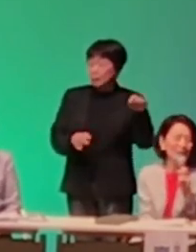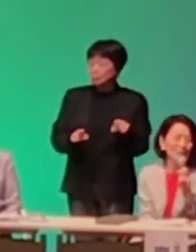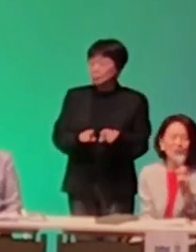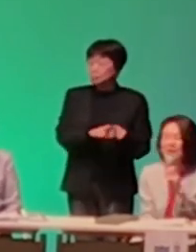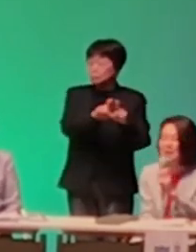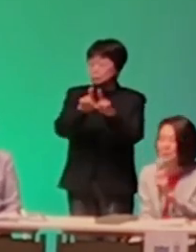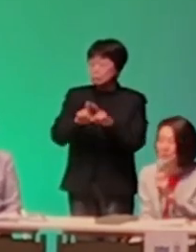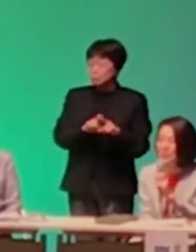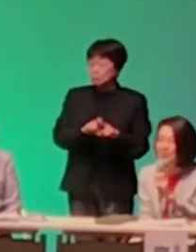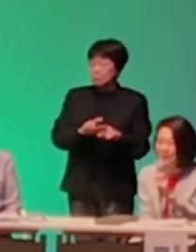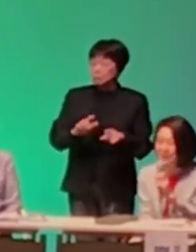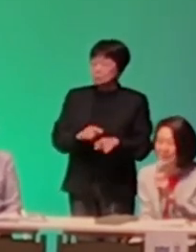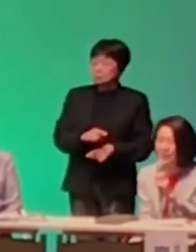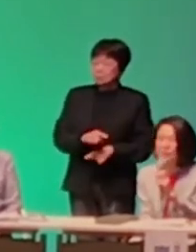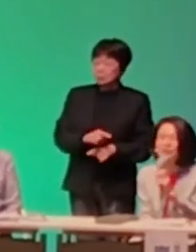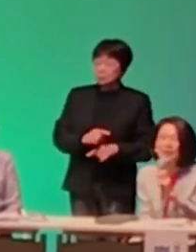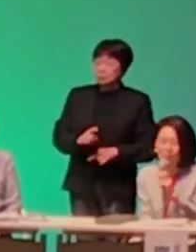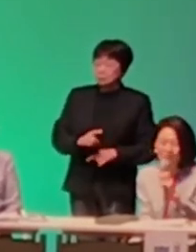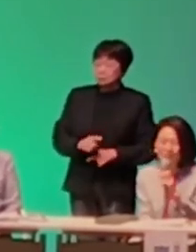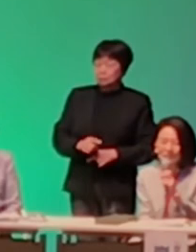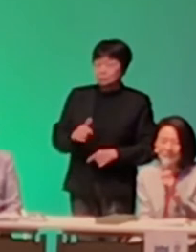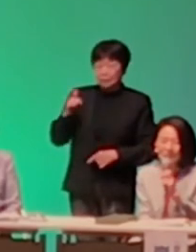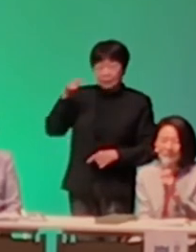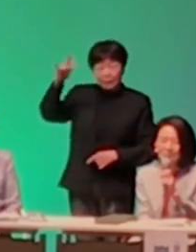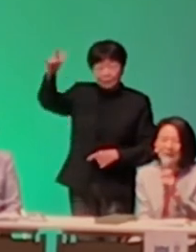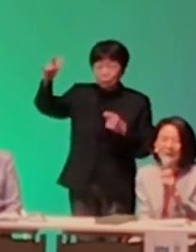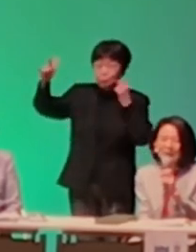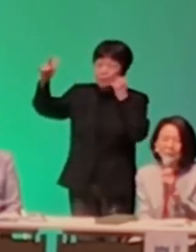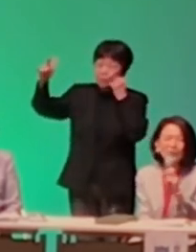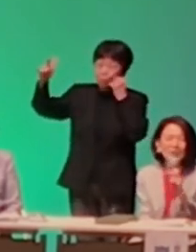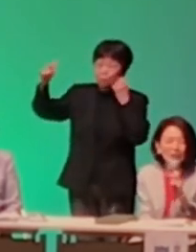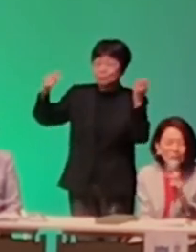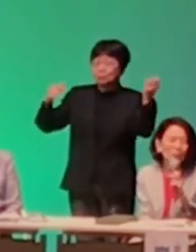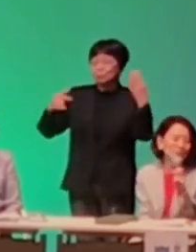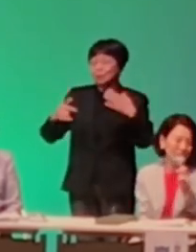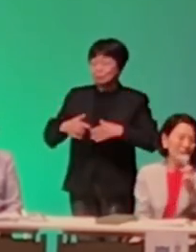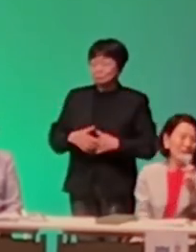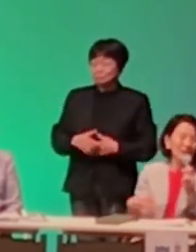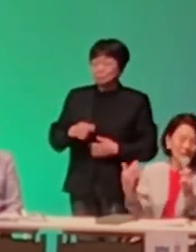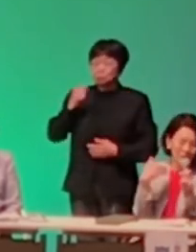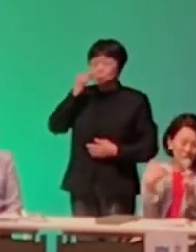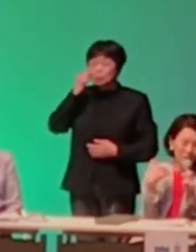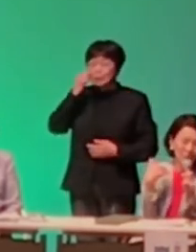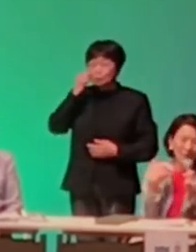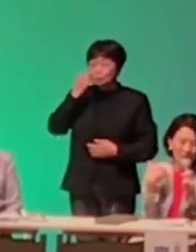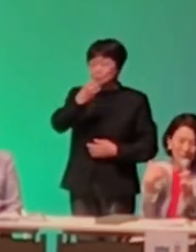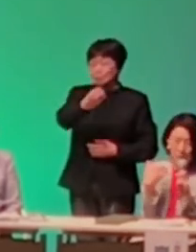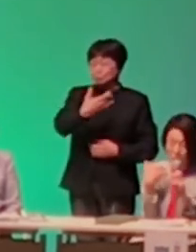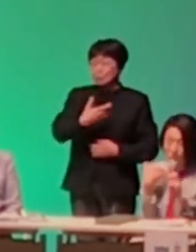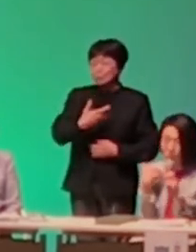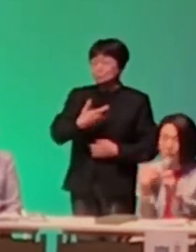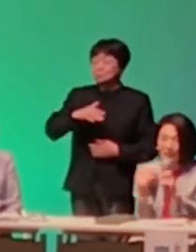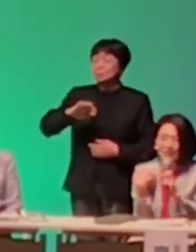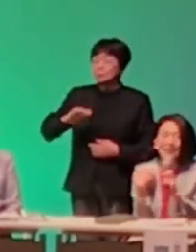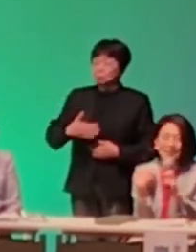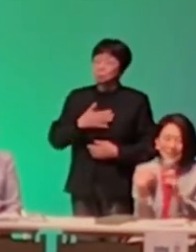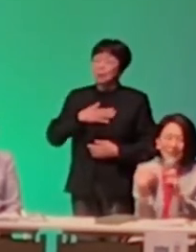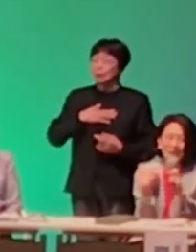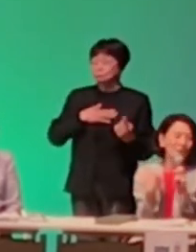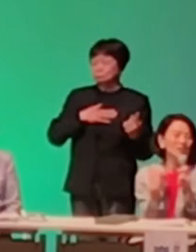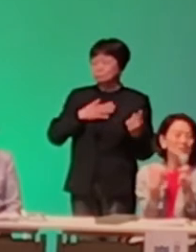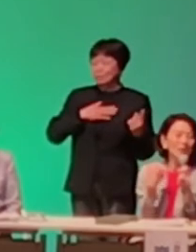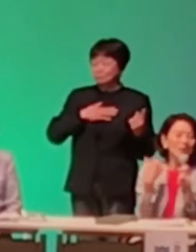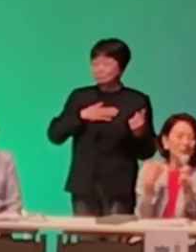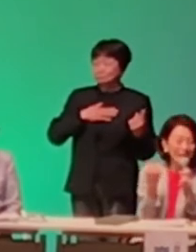さんが6日間も家を空けるってきっと無理だろう、まあ無理だろうという前提で話をもらっているのもとてもよく分かったん